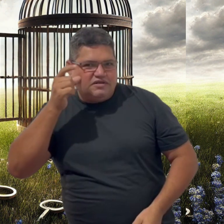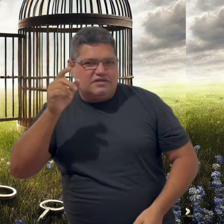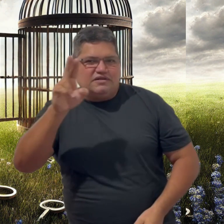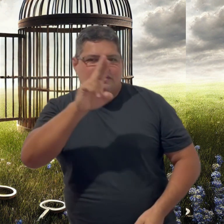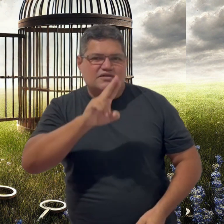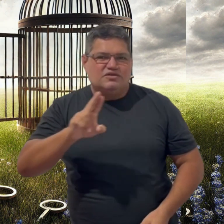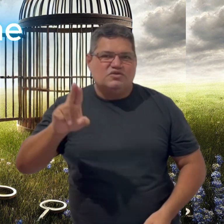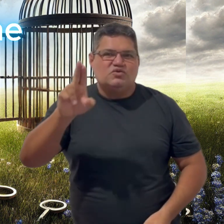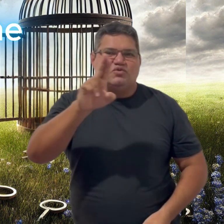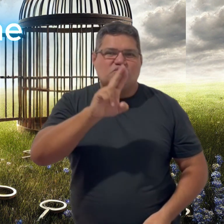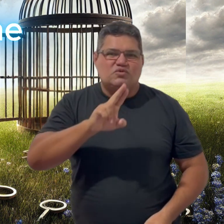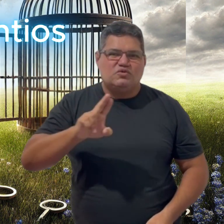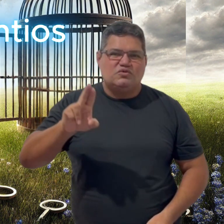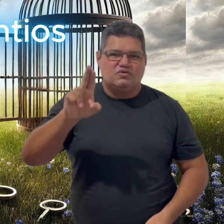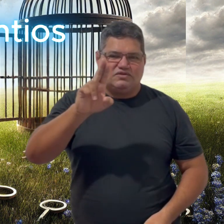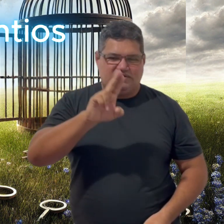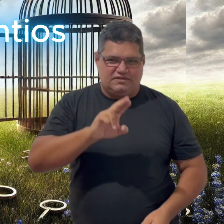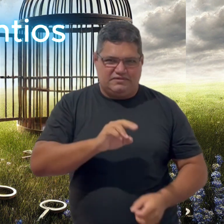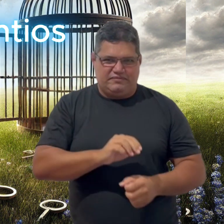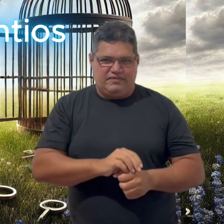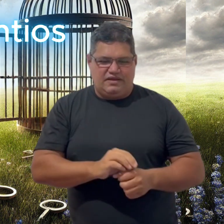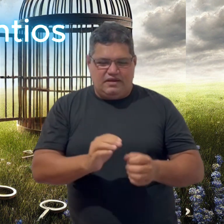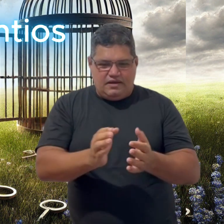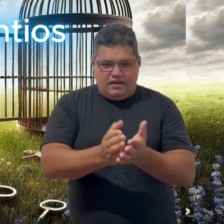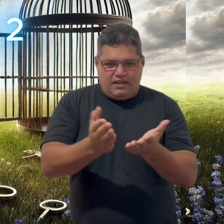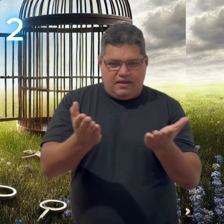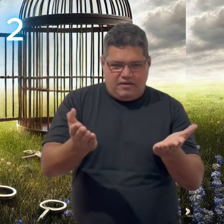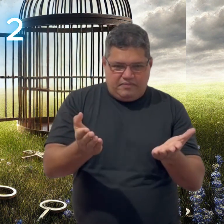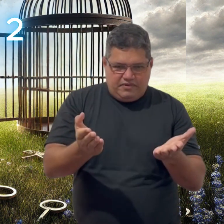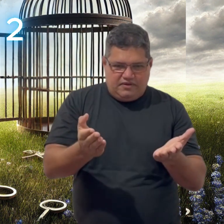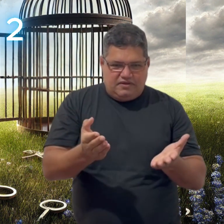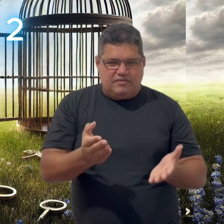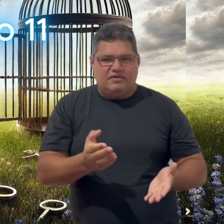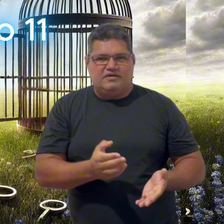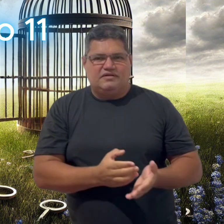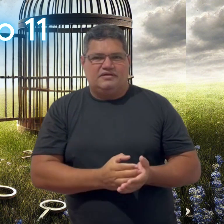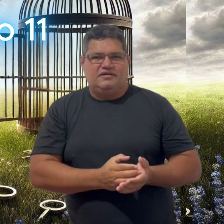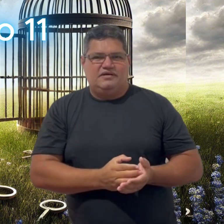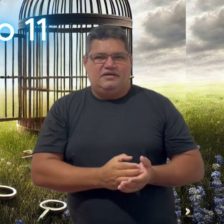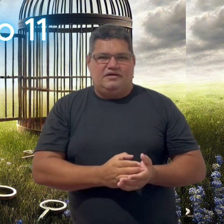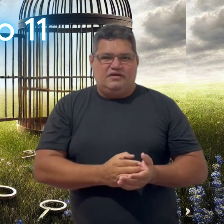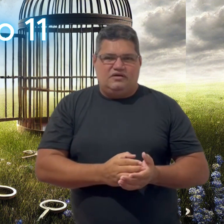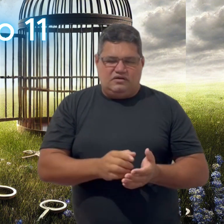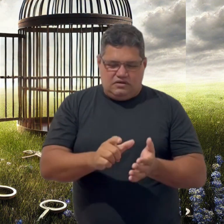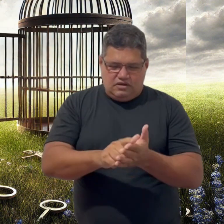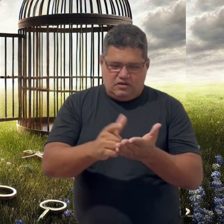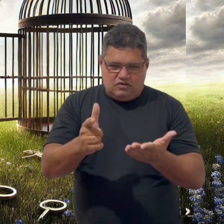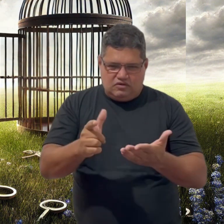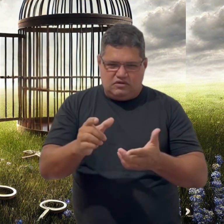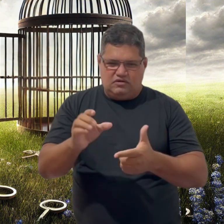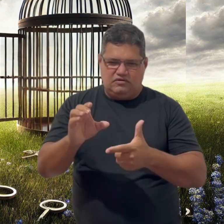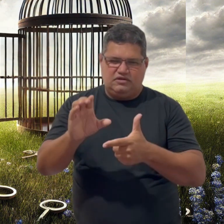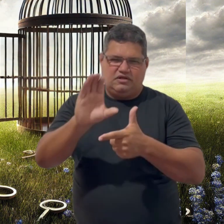básicas, conforme em 2 Coríntios, capítulo 2, e versículo 11.